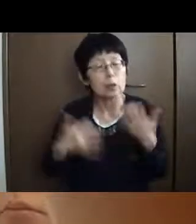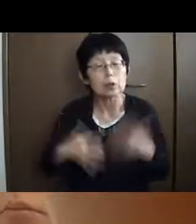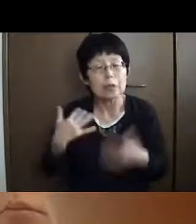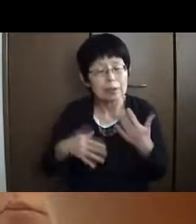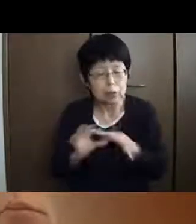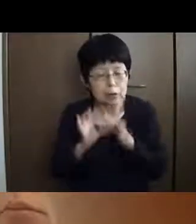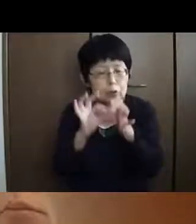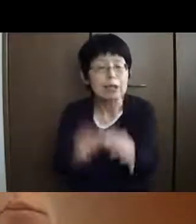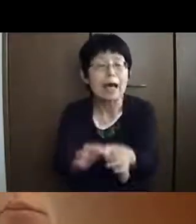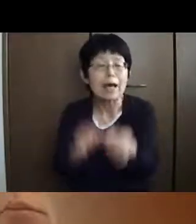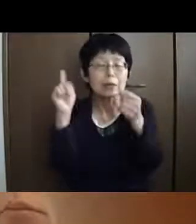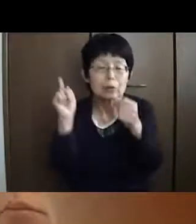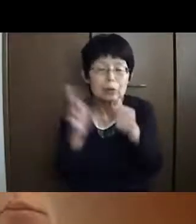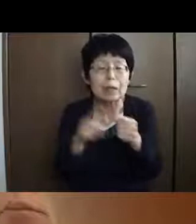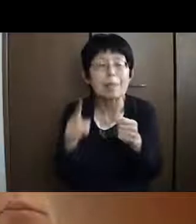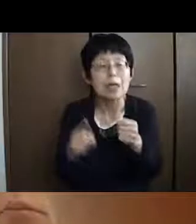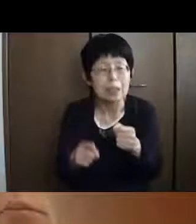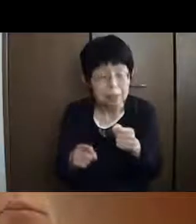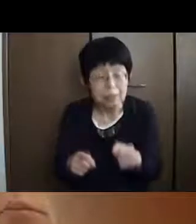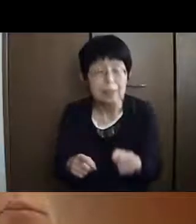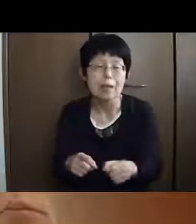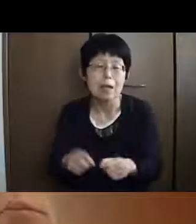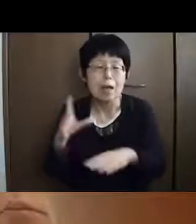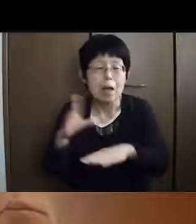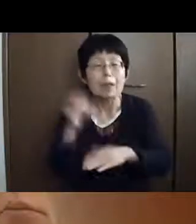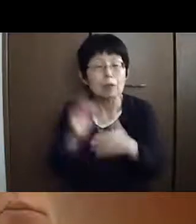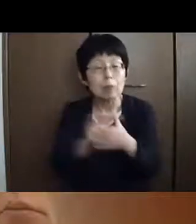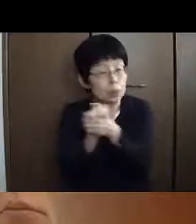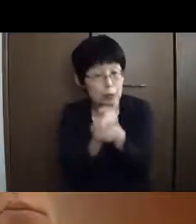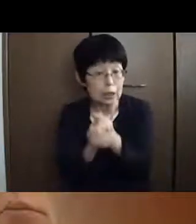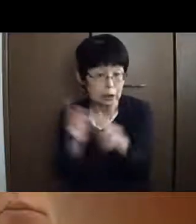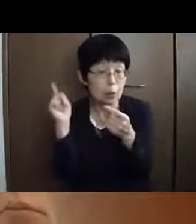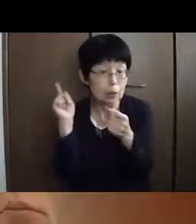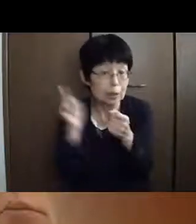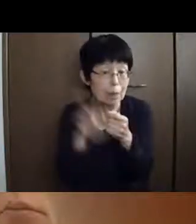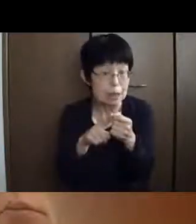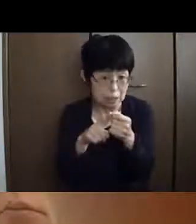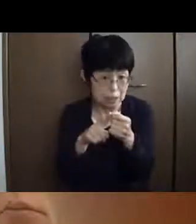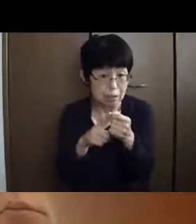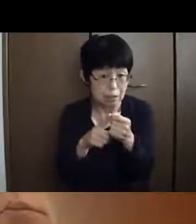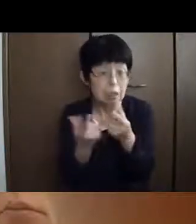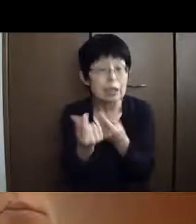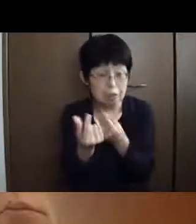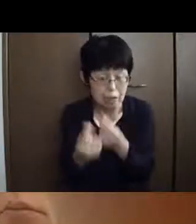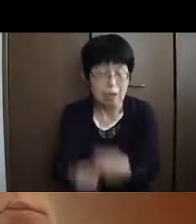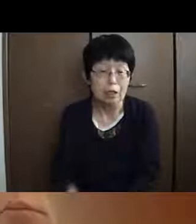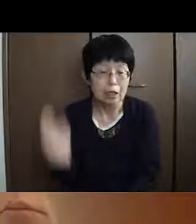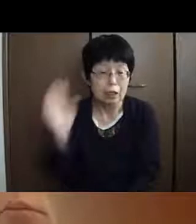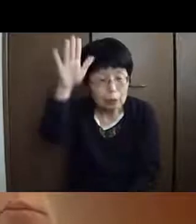にまずは友達のためにっていう感じですよね、イメージ的にもね。でその後ツイッターでもイラストを描